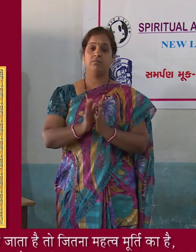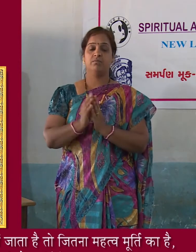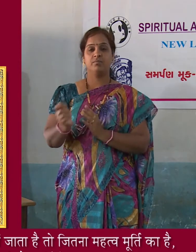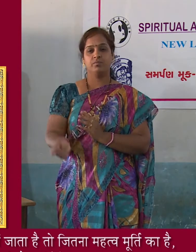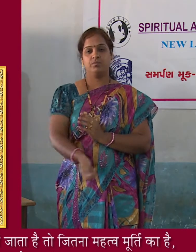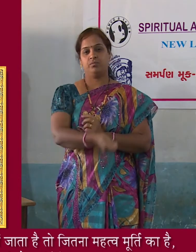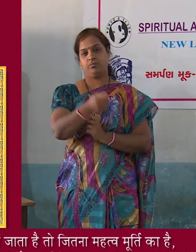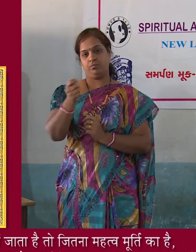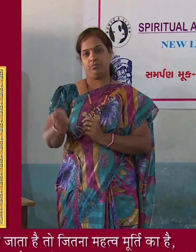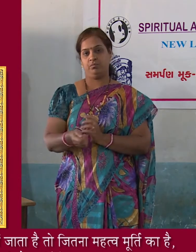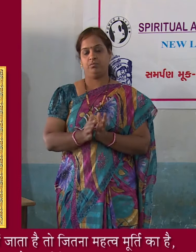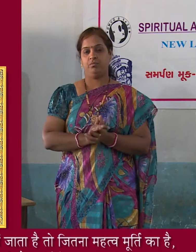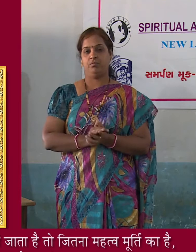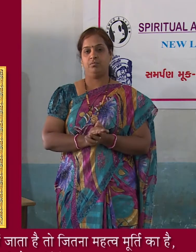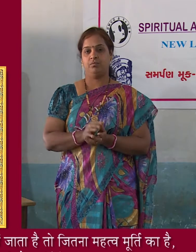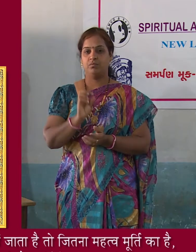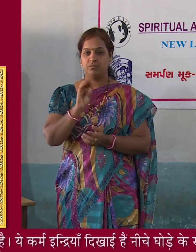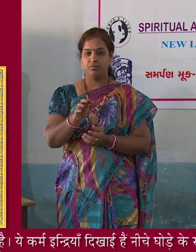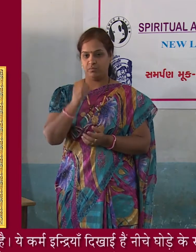वहां भी लोग ज्यादा जाते हैं।